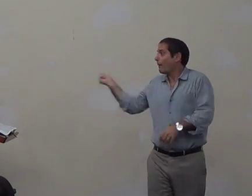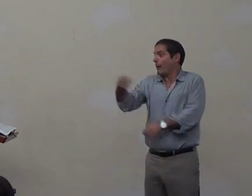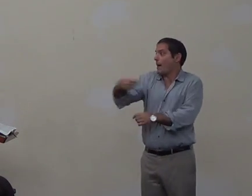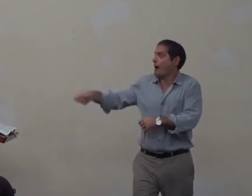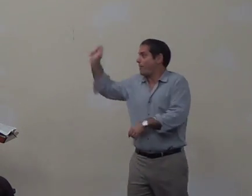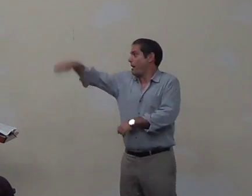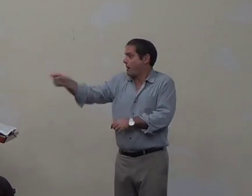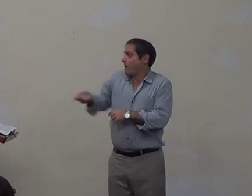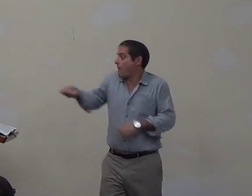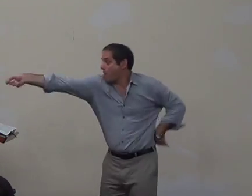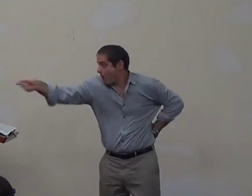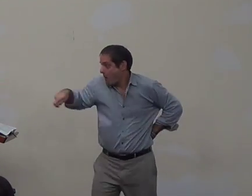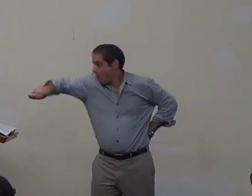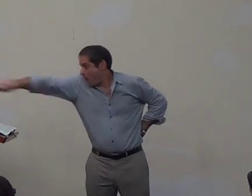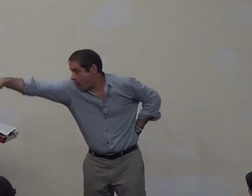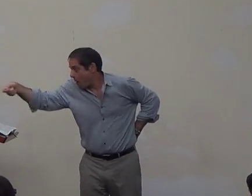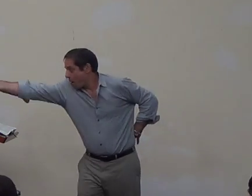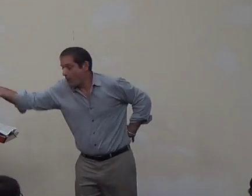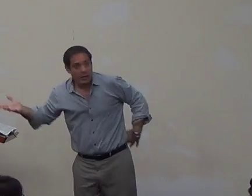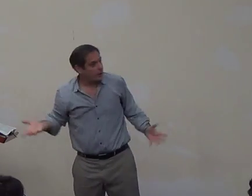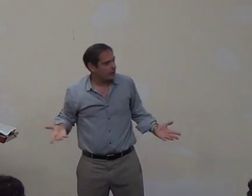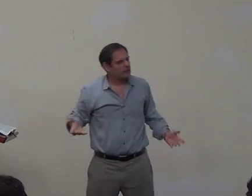dos?